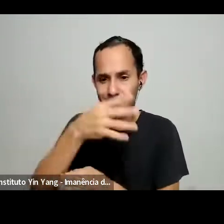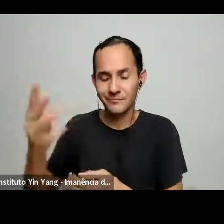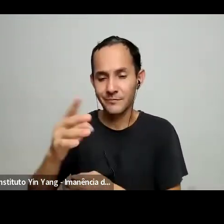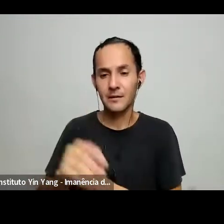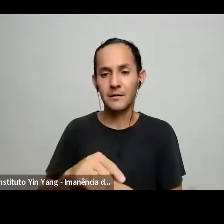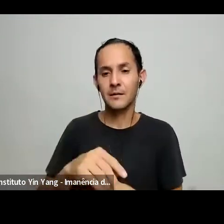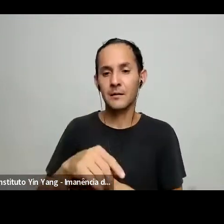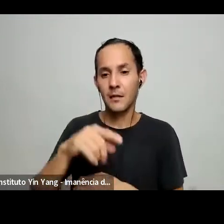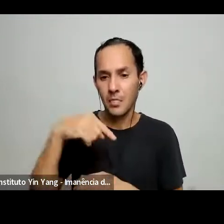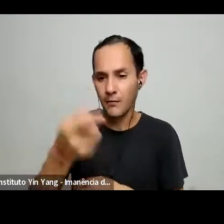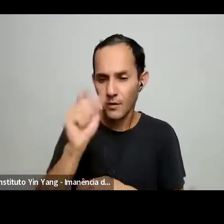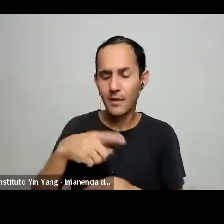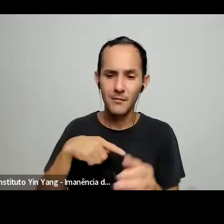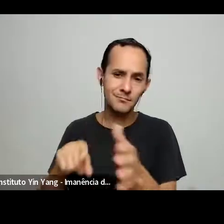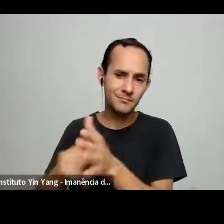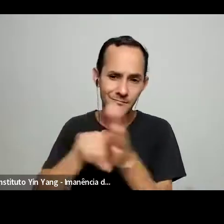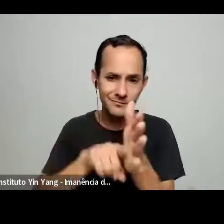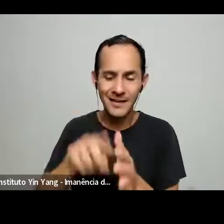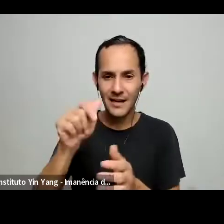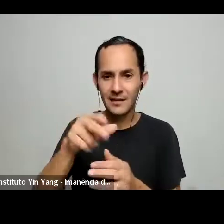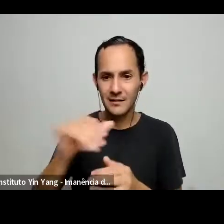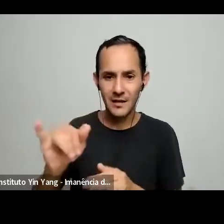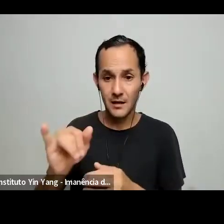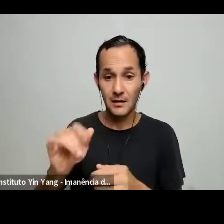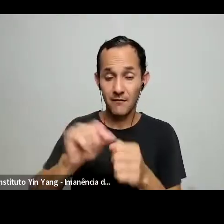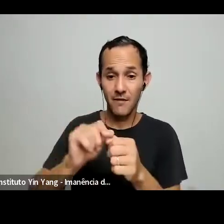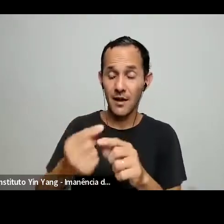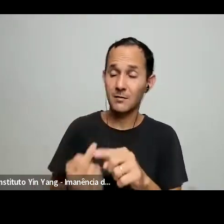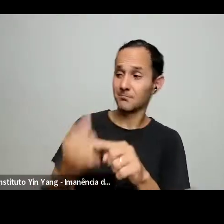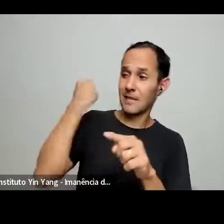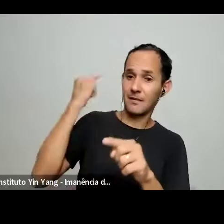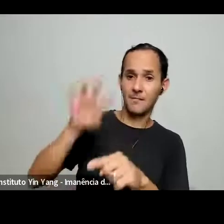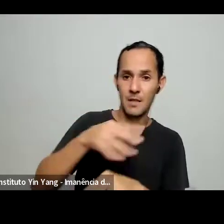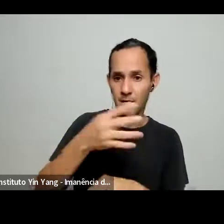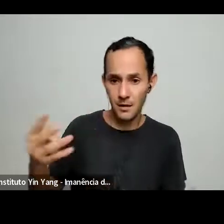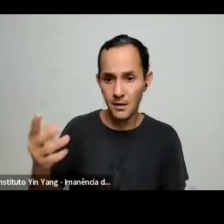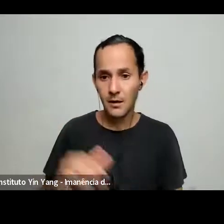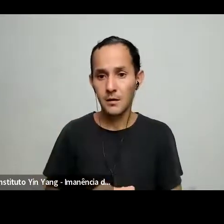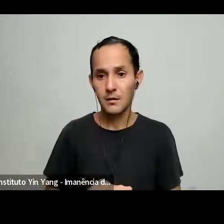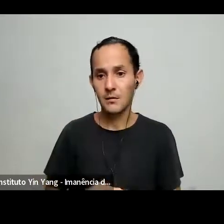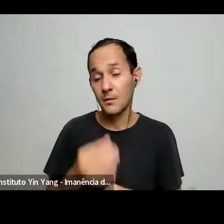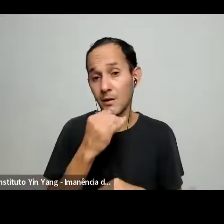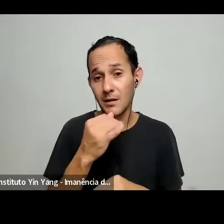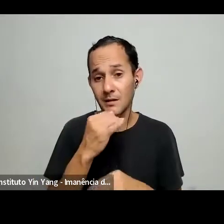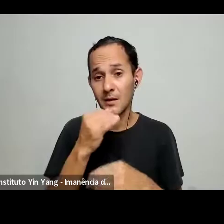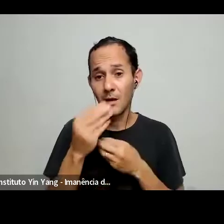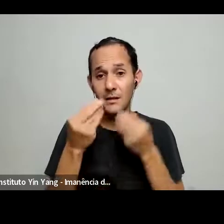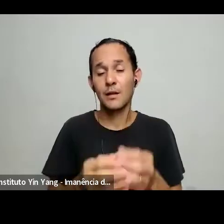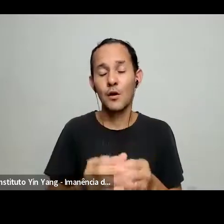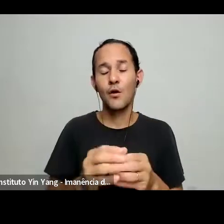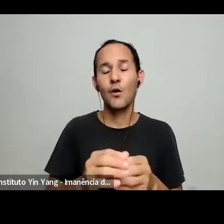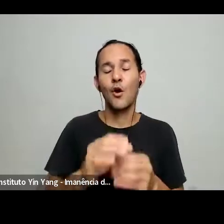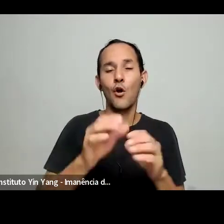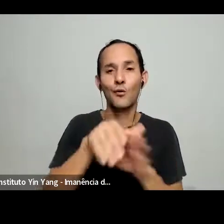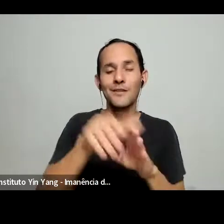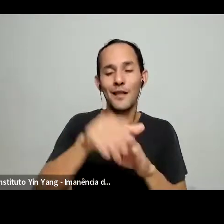lá vários dados que a Daniele desencadeou lá atrás, por exemplo, a entregar no Conselho Nacional de Direitos